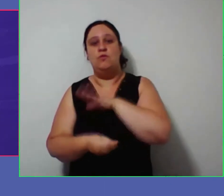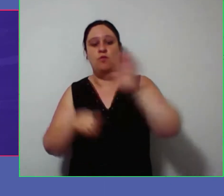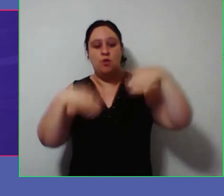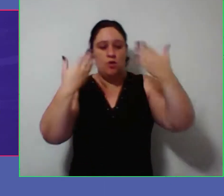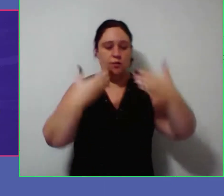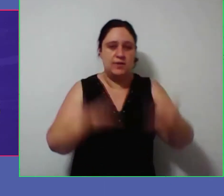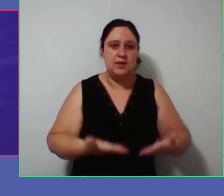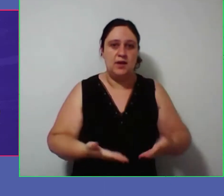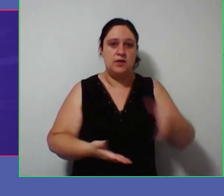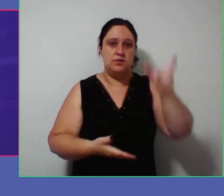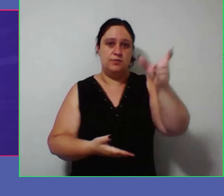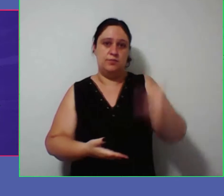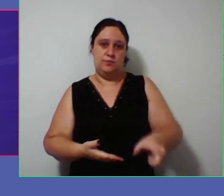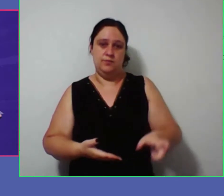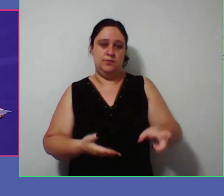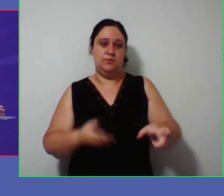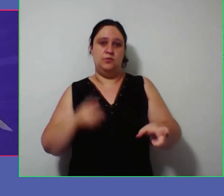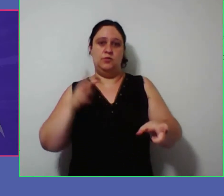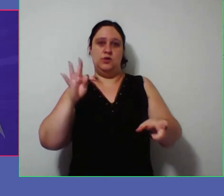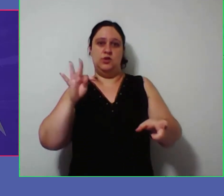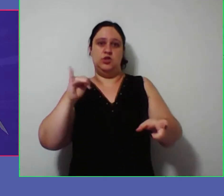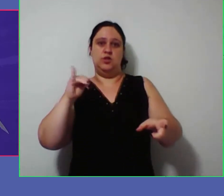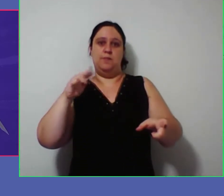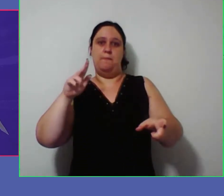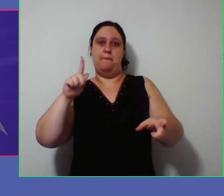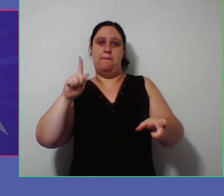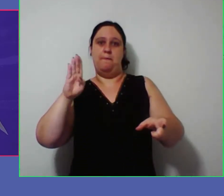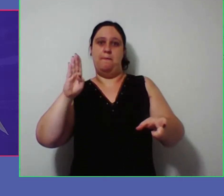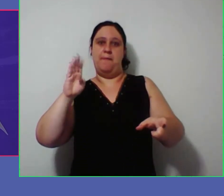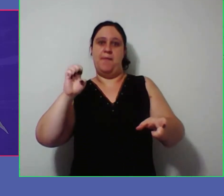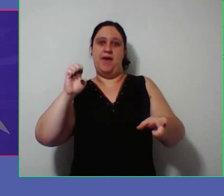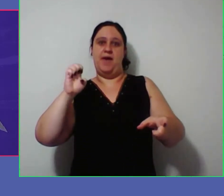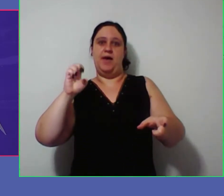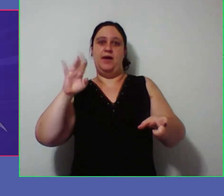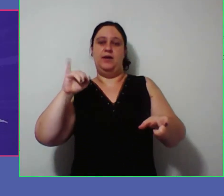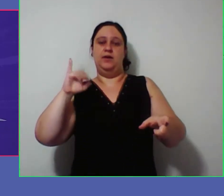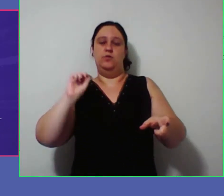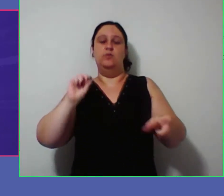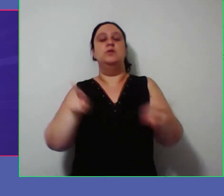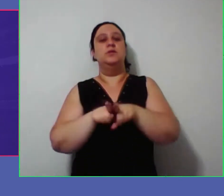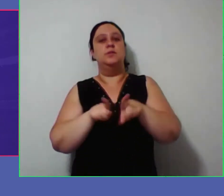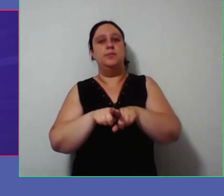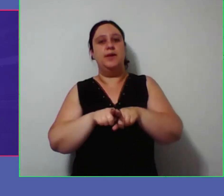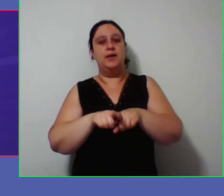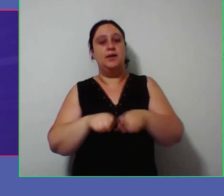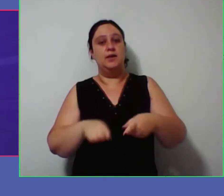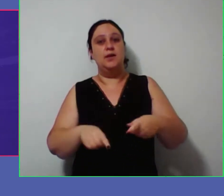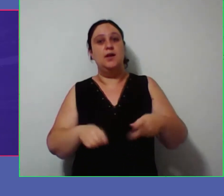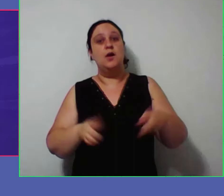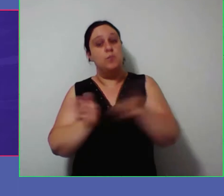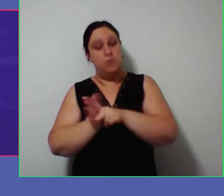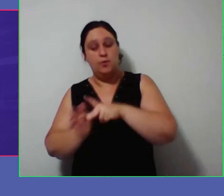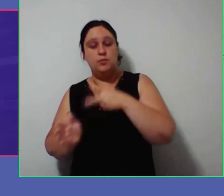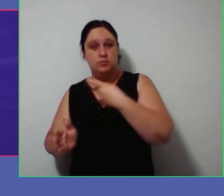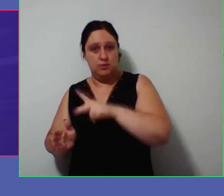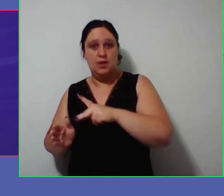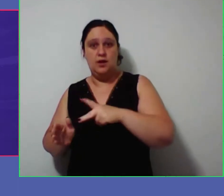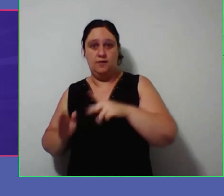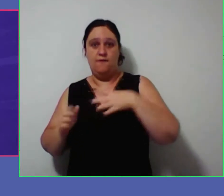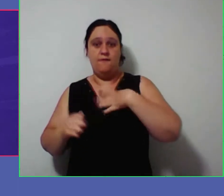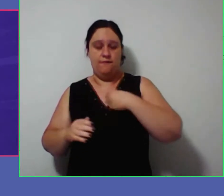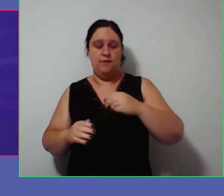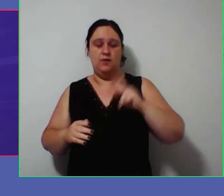mesmo. Essa era, portanto, uma região extremamente pagã. Não tinha